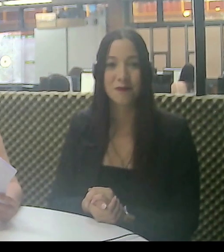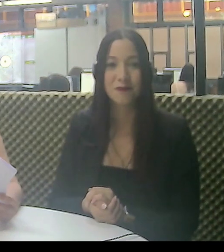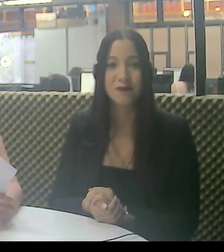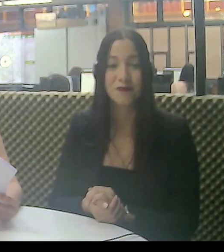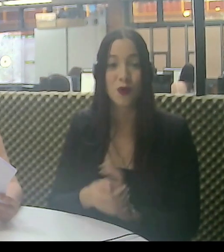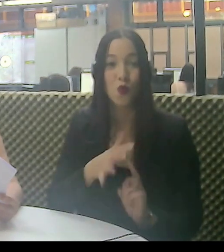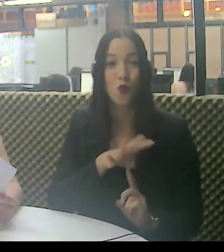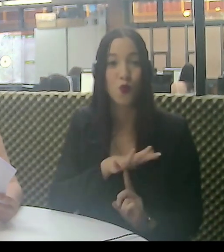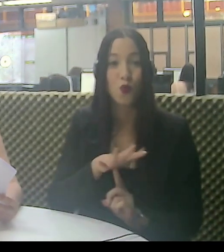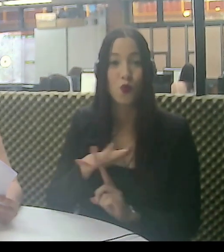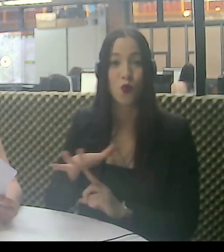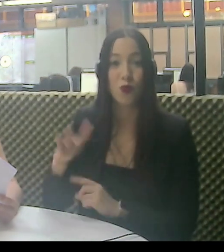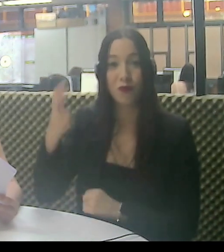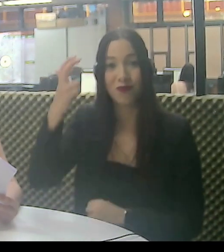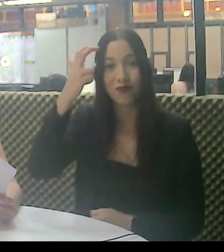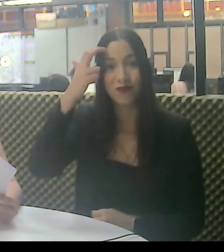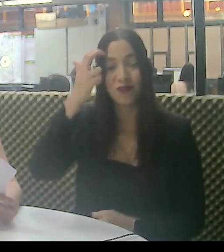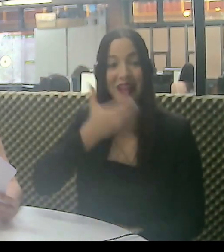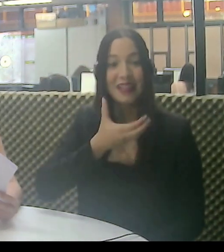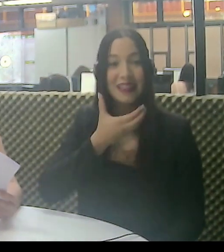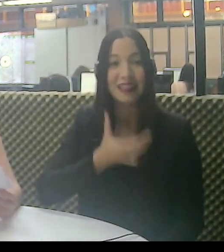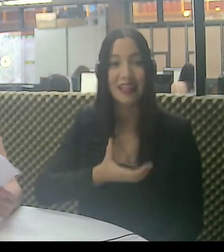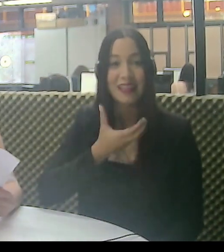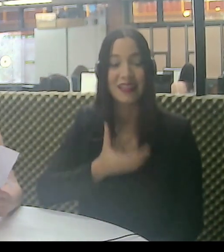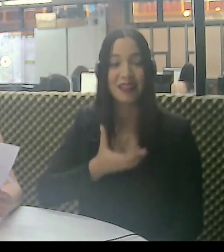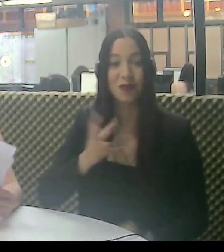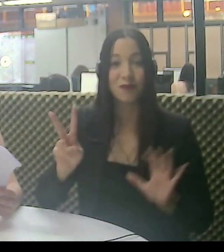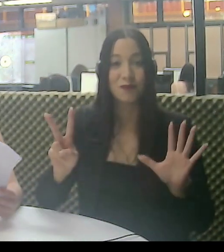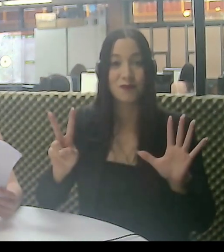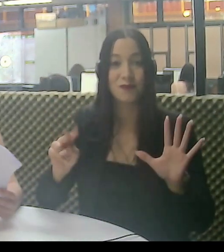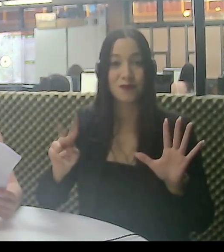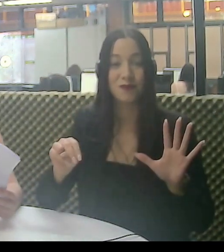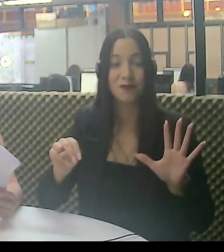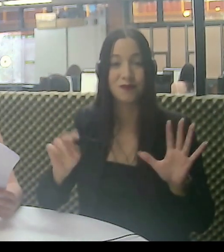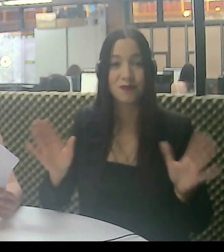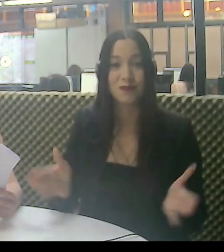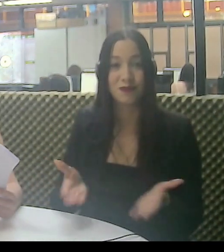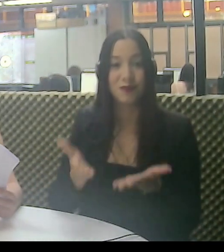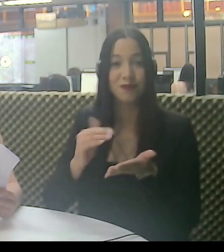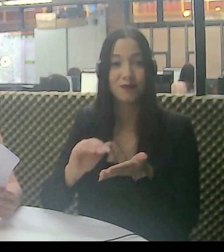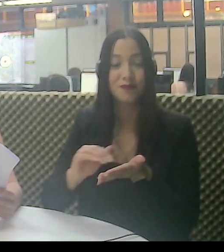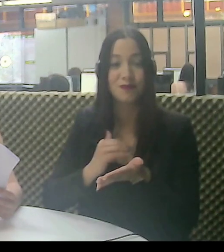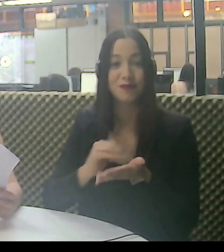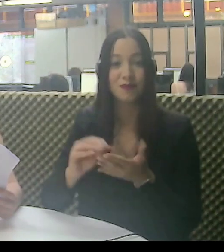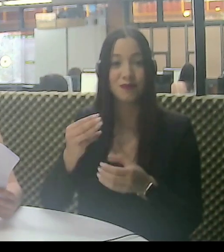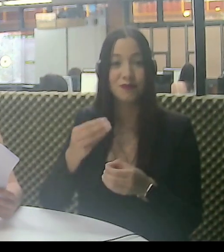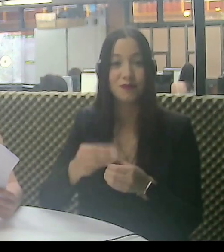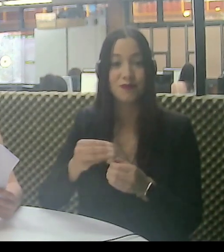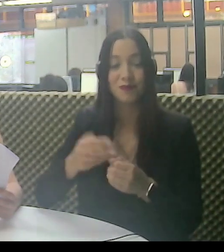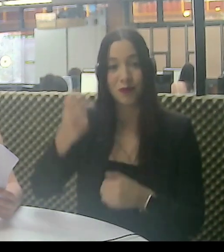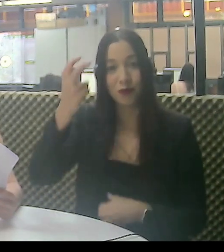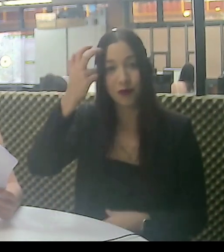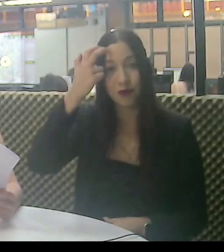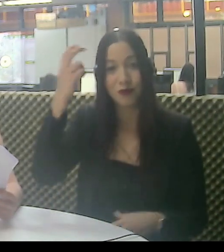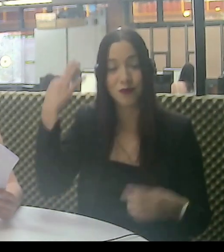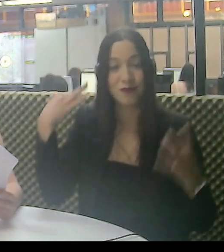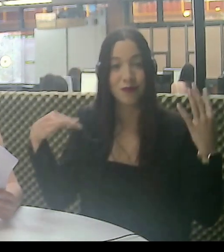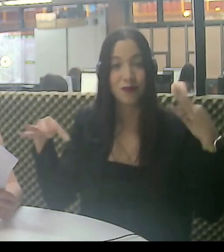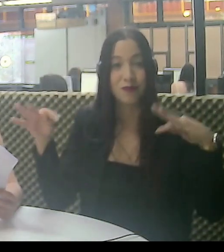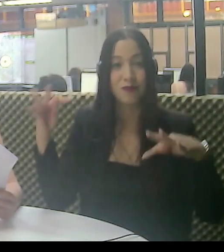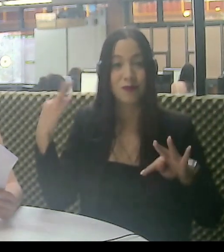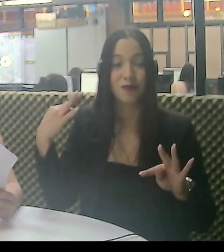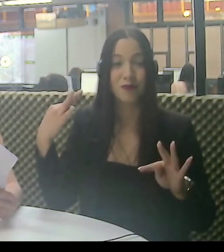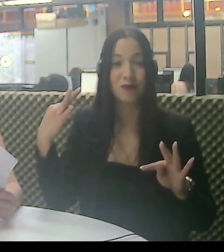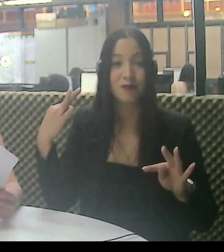feira de Cultura entra em espírito Natalino neste final de semana promovida pela secretaria municipal de cultura e turismo